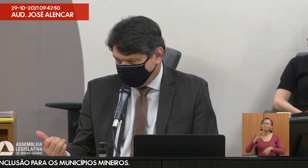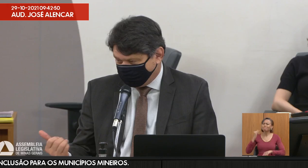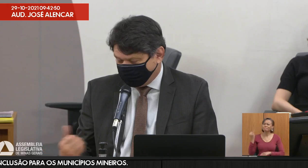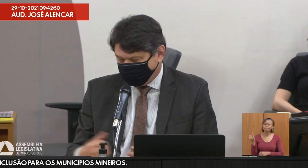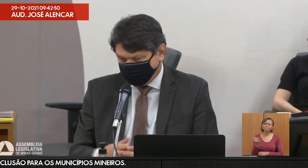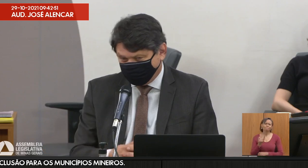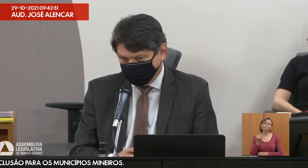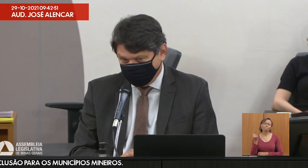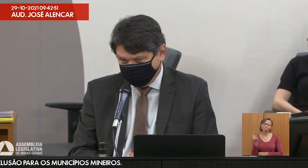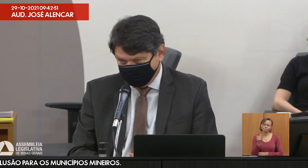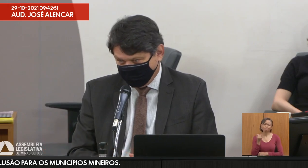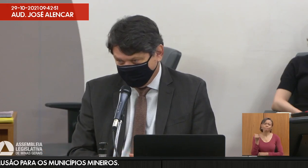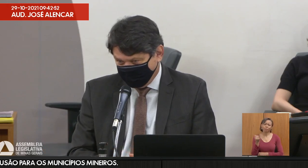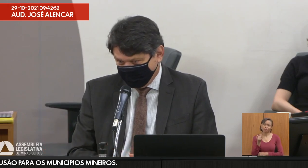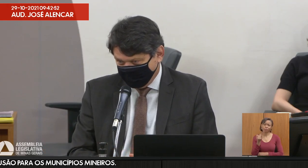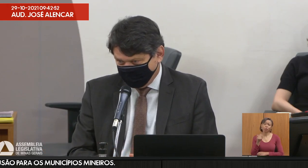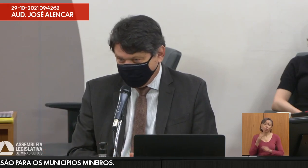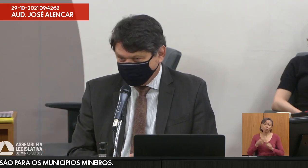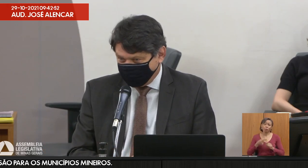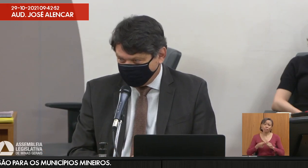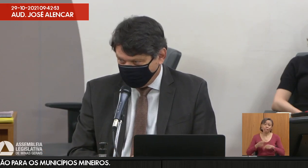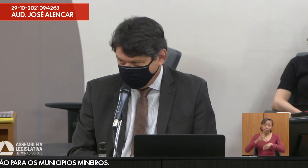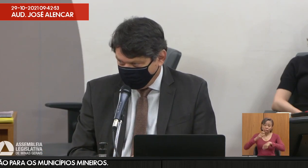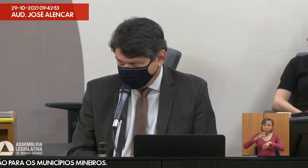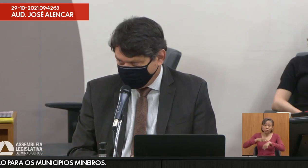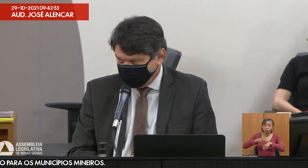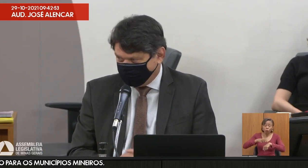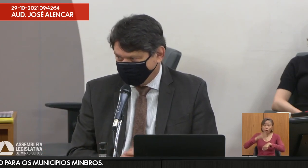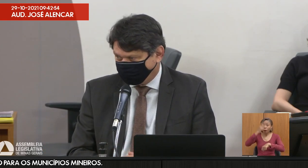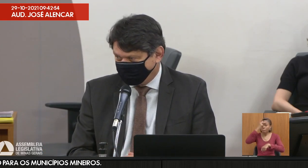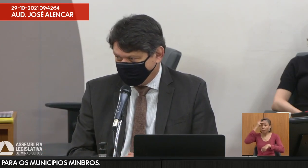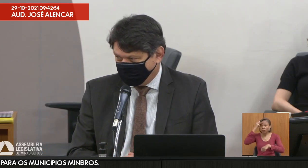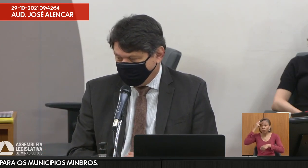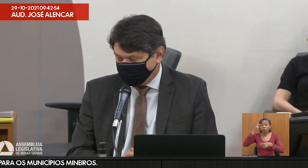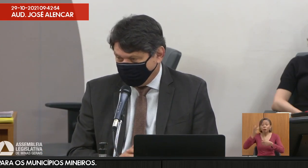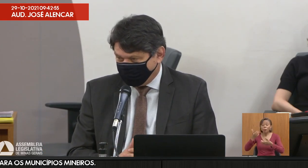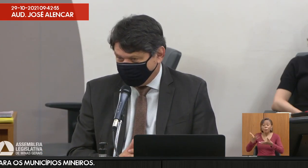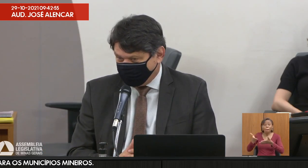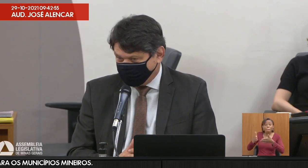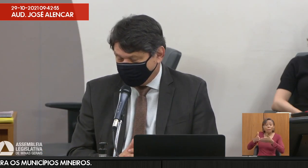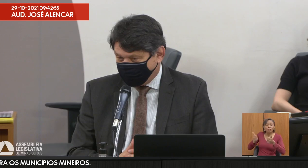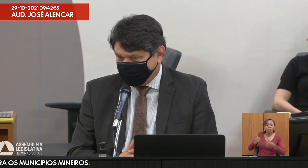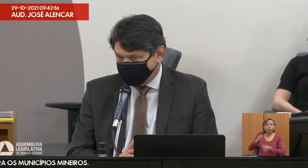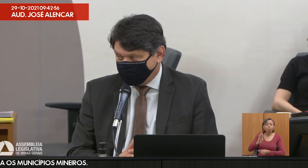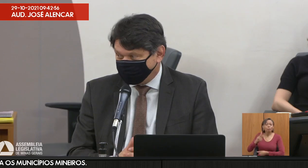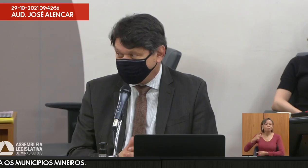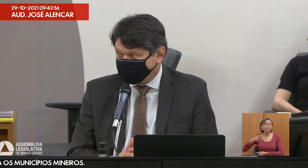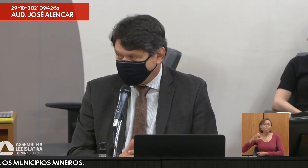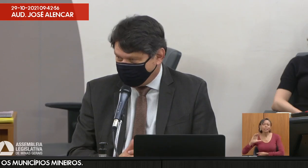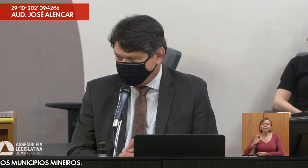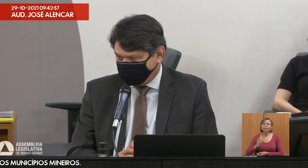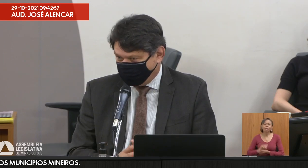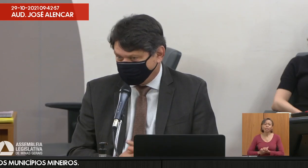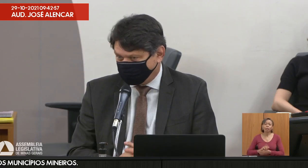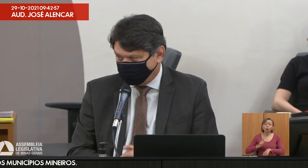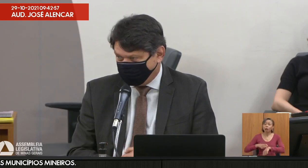da pessoa pleitear o seu BPC. Então, é preciso que tenha agilidade dentro do